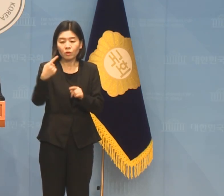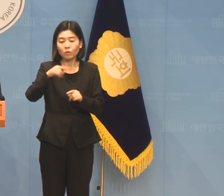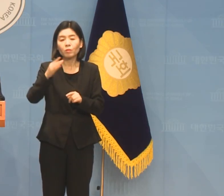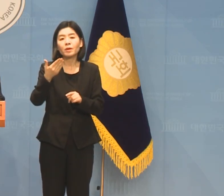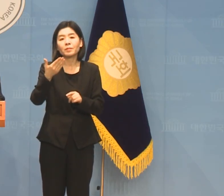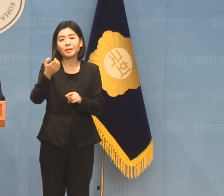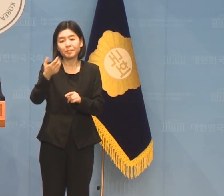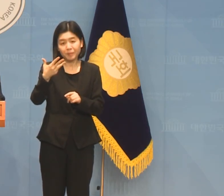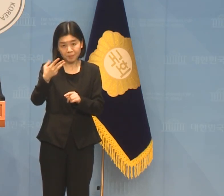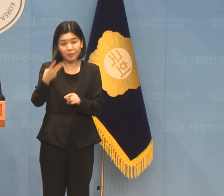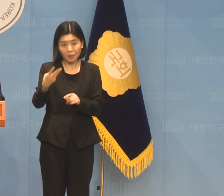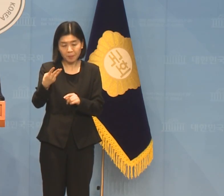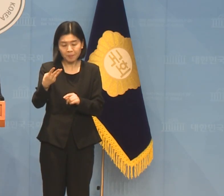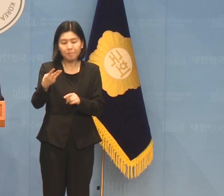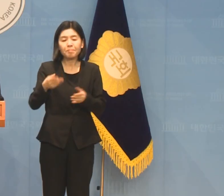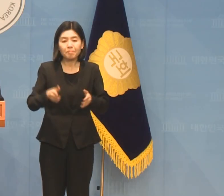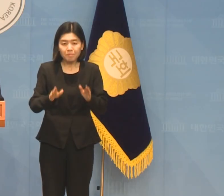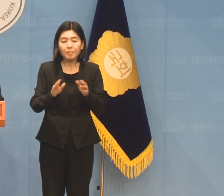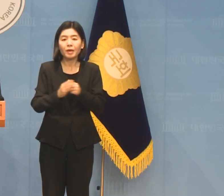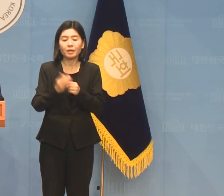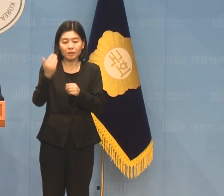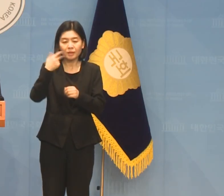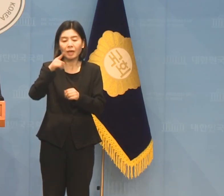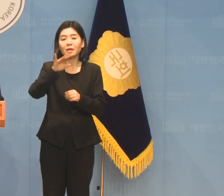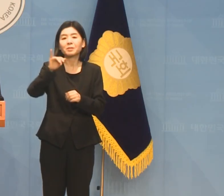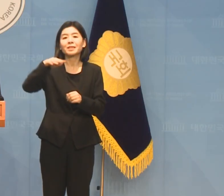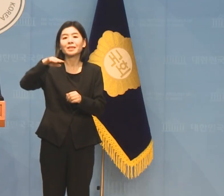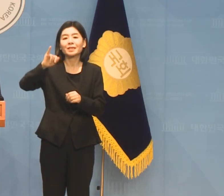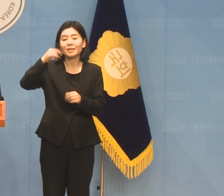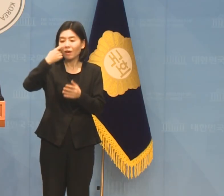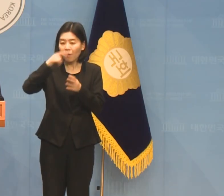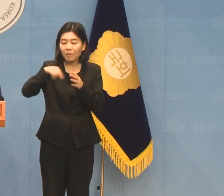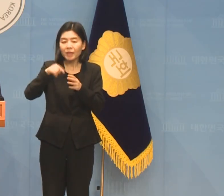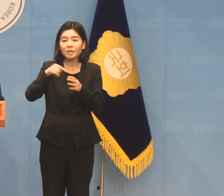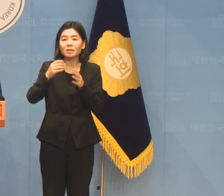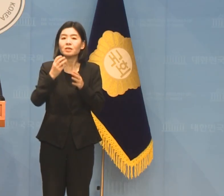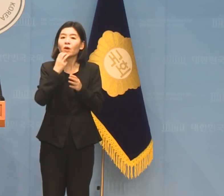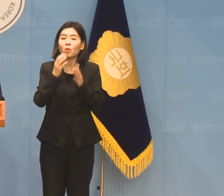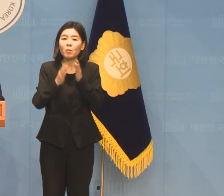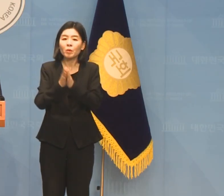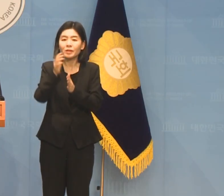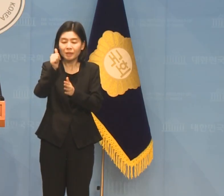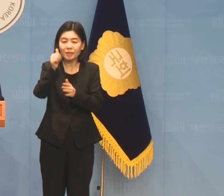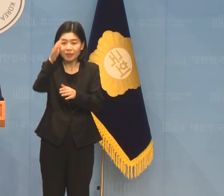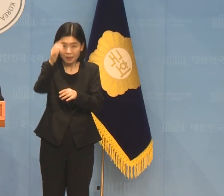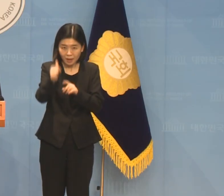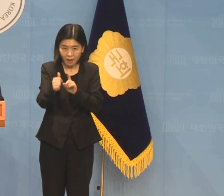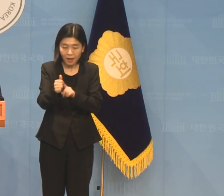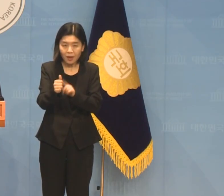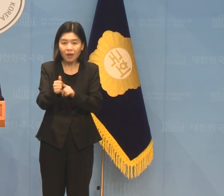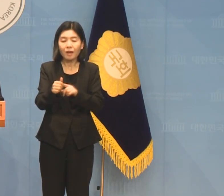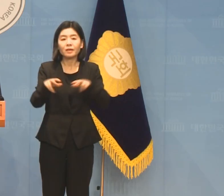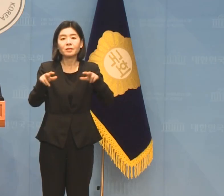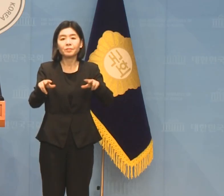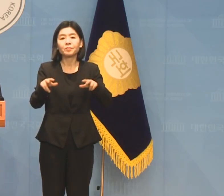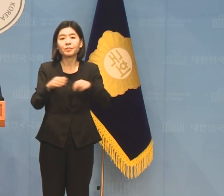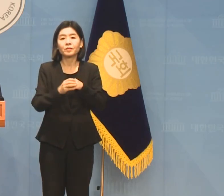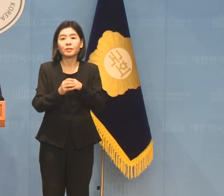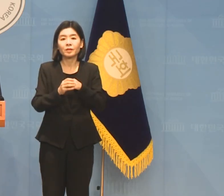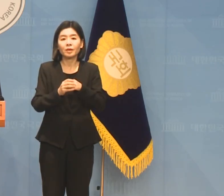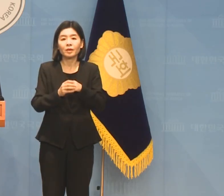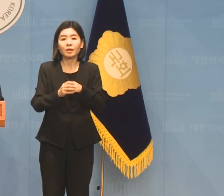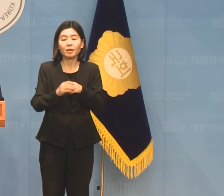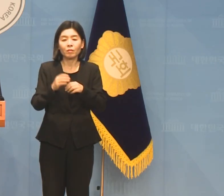1983년생이시고 전 주식회사 다빈치커피 서울본사 본부장을 지내시고 현재 울프강 스테이크하우스 코리아 CEO를